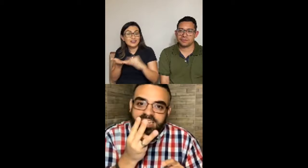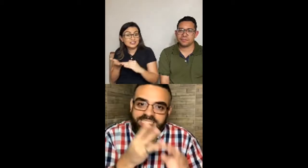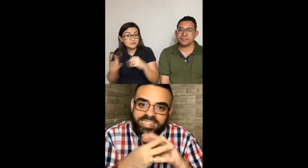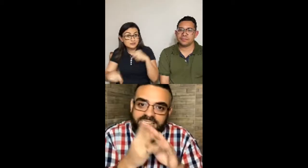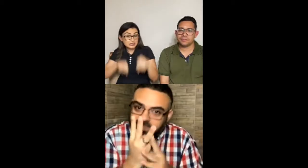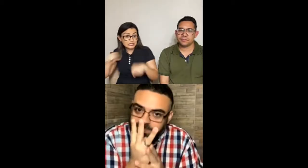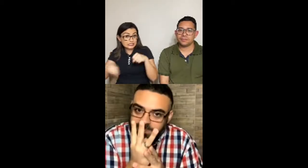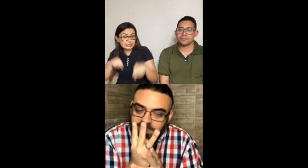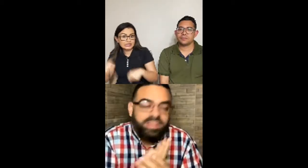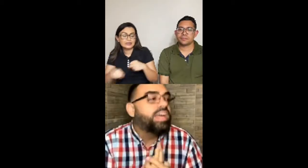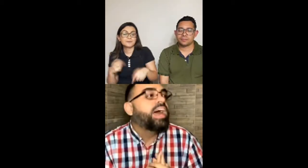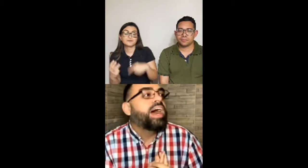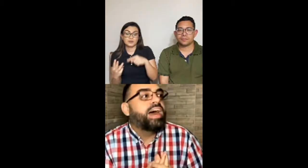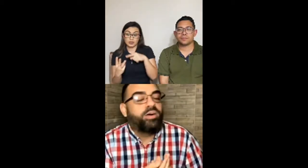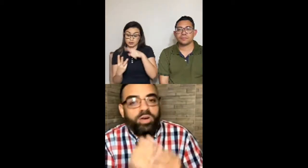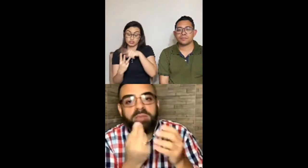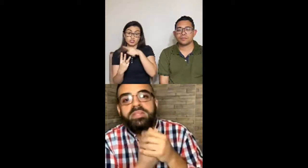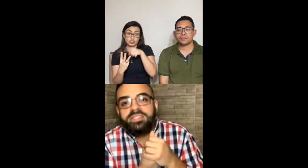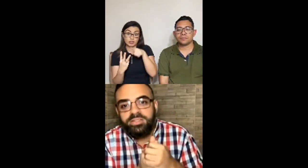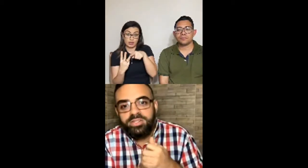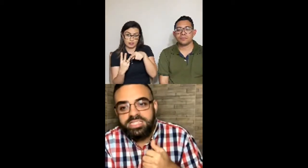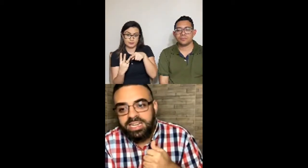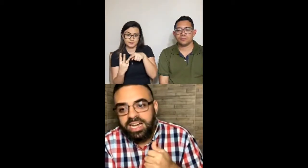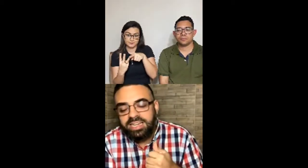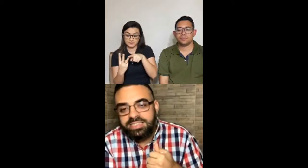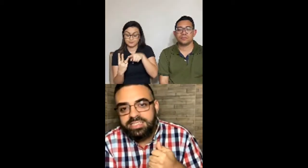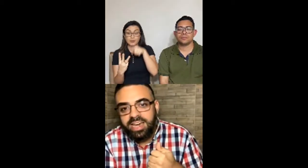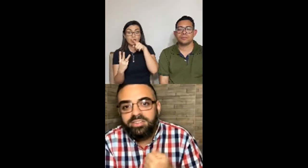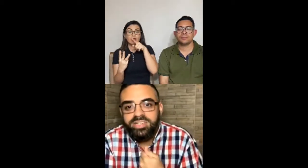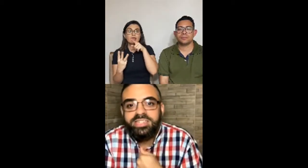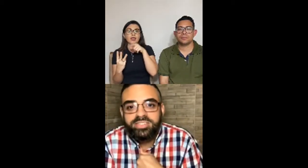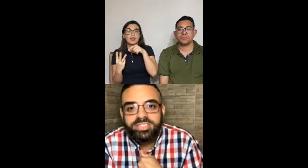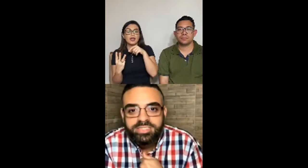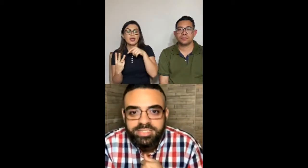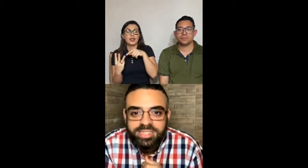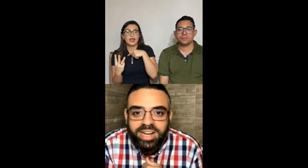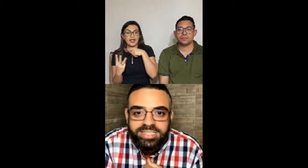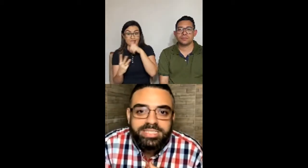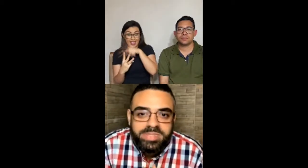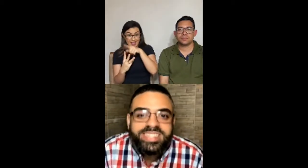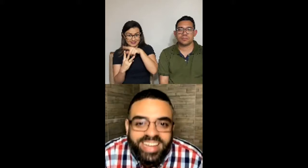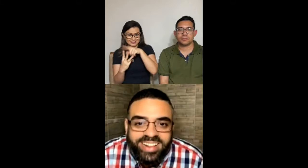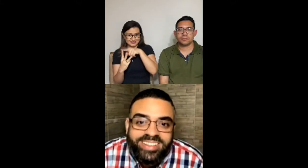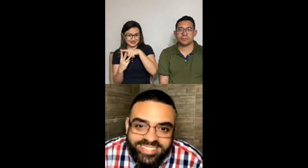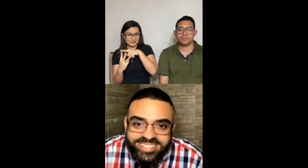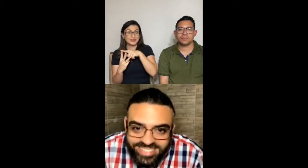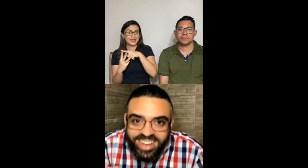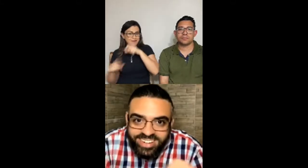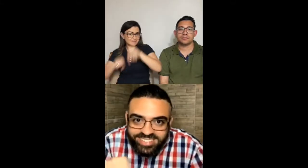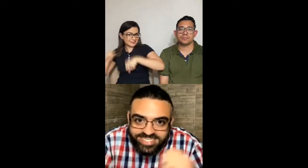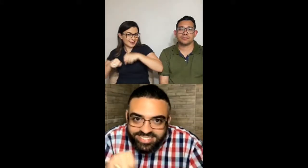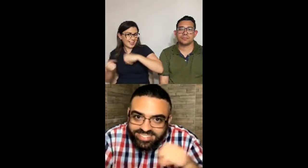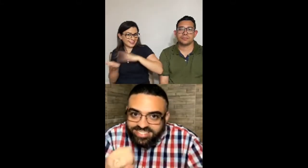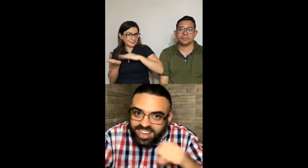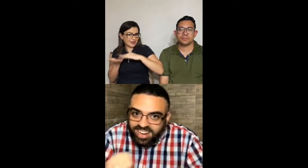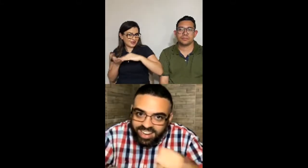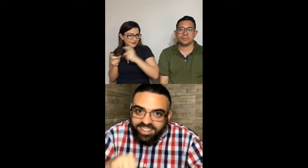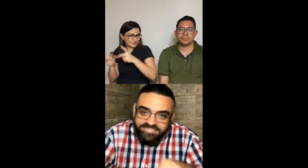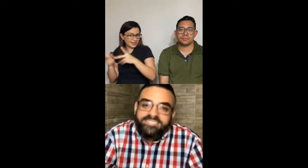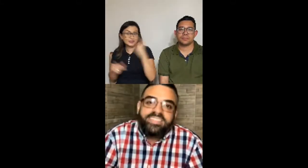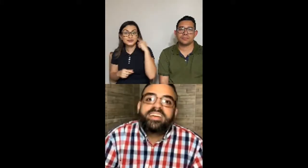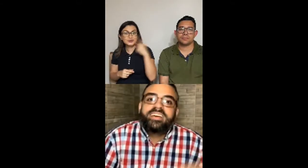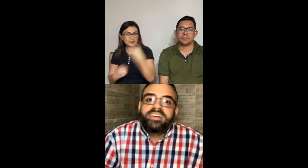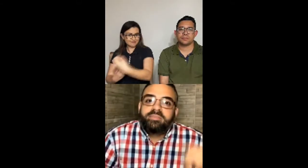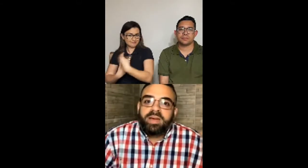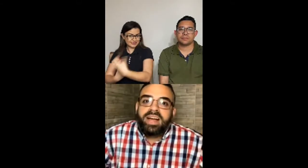de bicicleta, e o outro que a mãe escondia em casa. Eram 3, né? O que me ensinou sinais era o